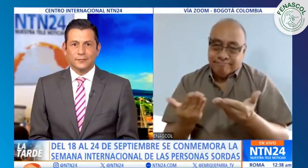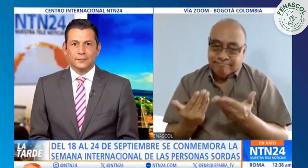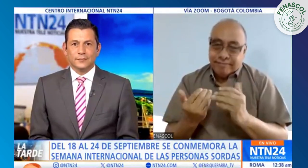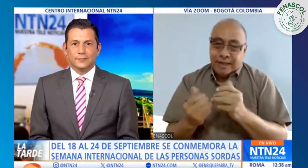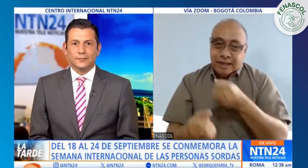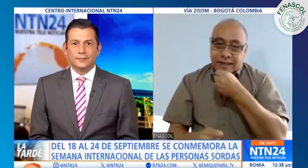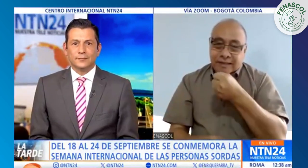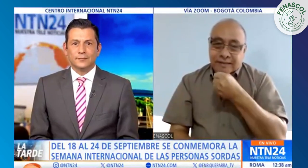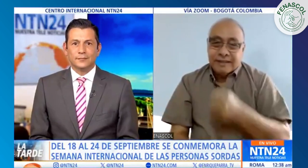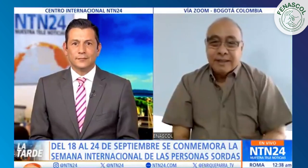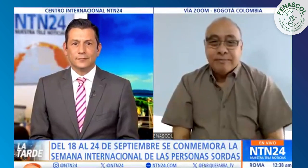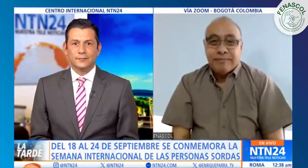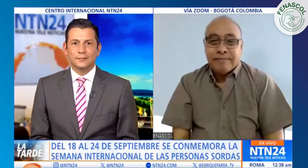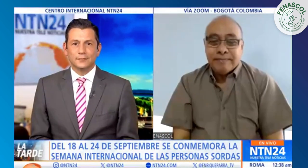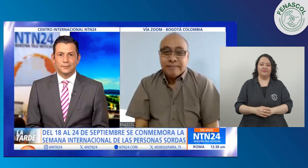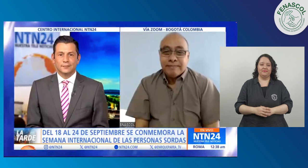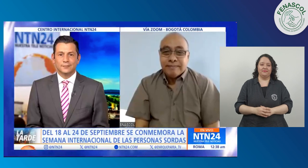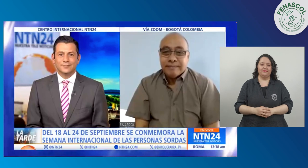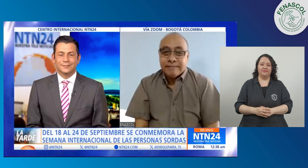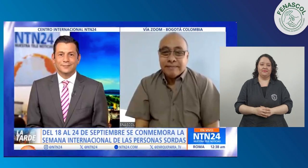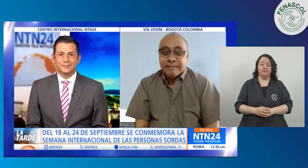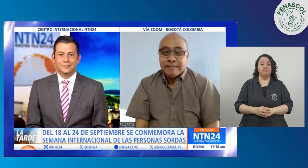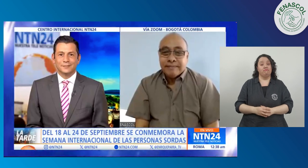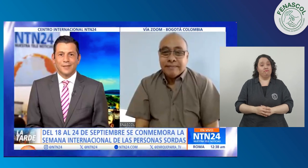Personas Sordas de Colombia. Gracias por esta entrevista.